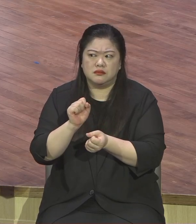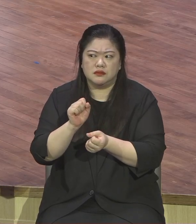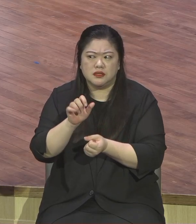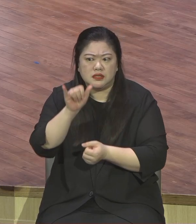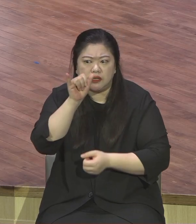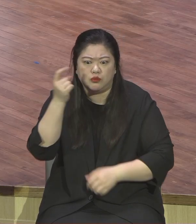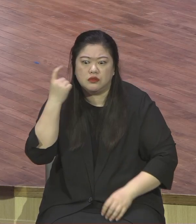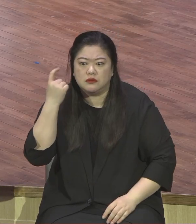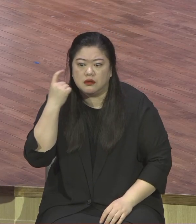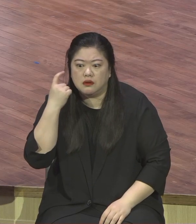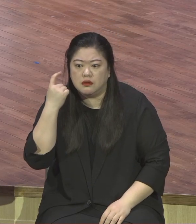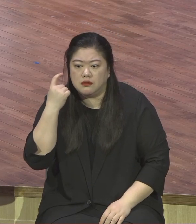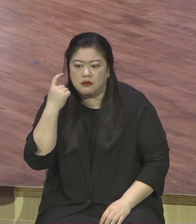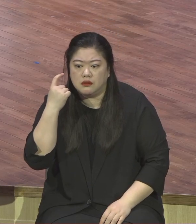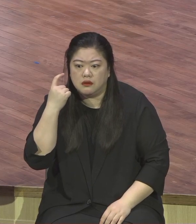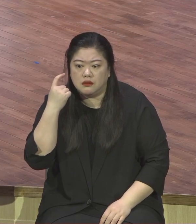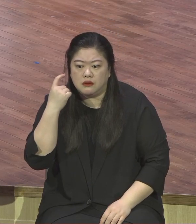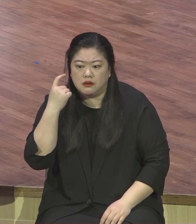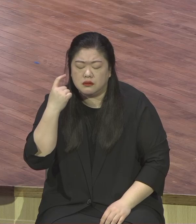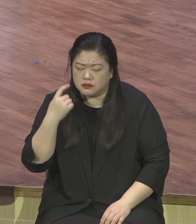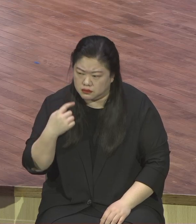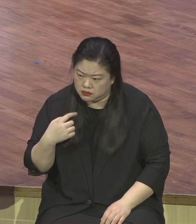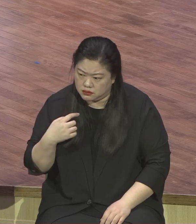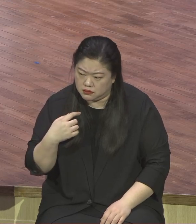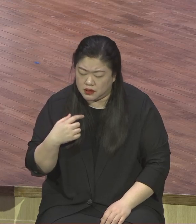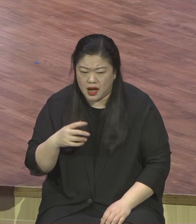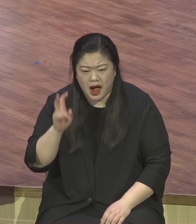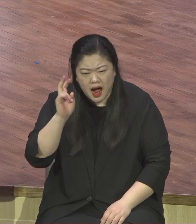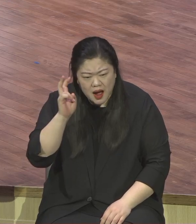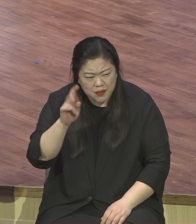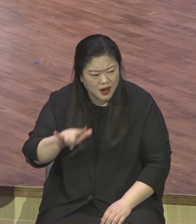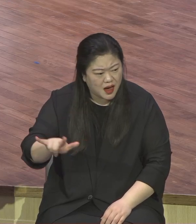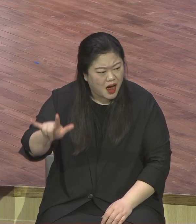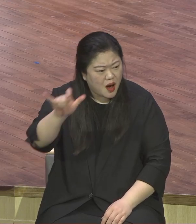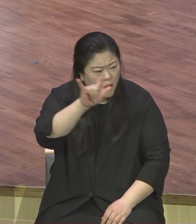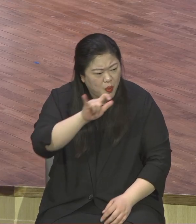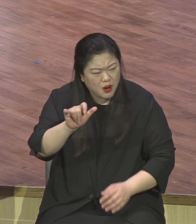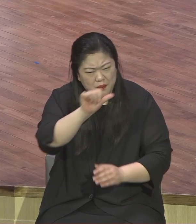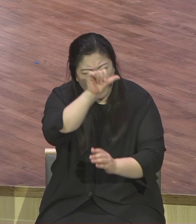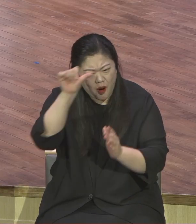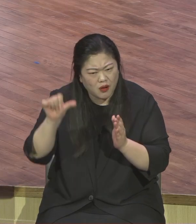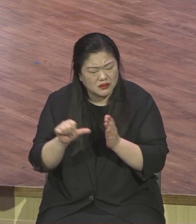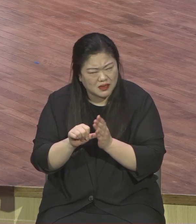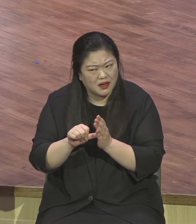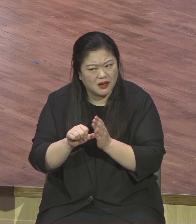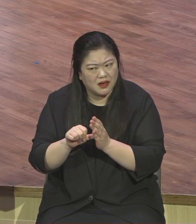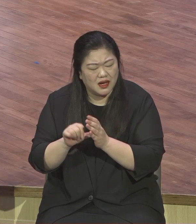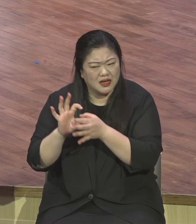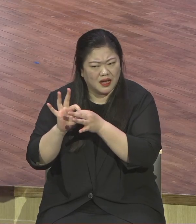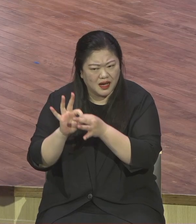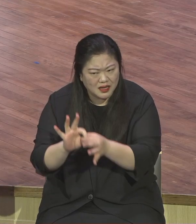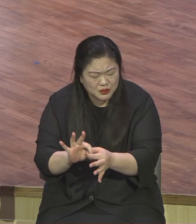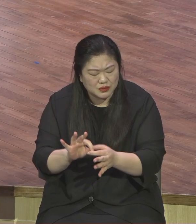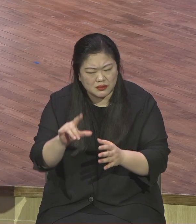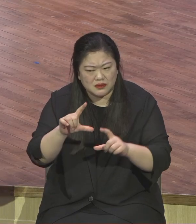아마 여러분 평생을 지고 가야 돼 같이 가야 될 이 코로나라고 그러면 어떻게 해도 하나님 지켜주셔야 돼요